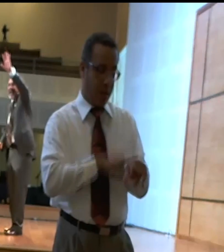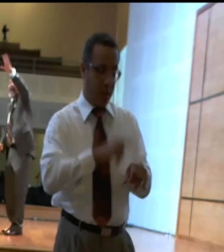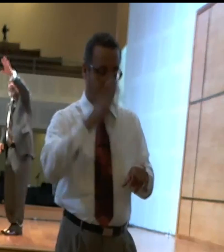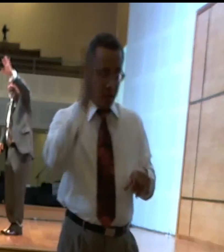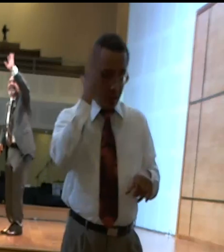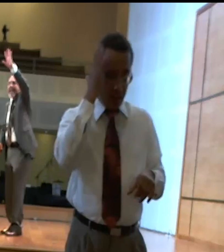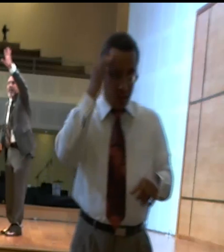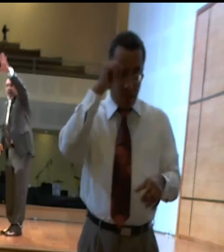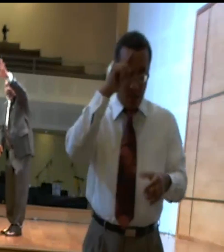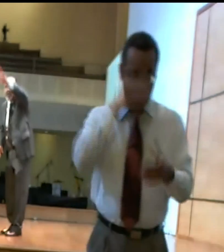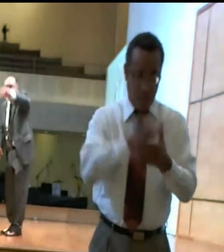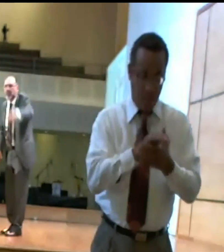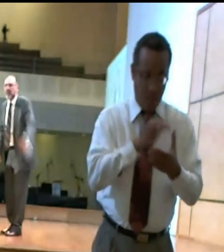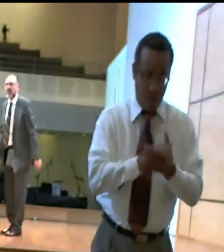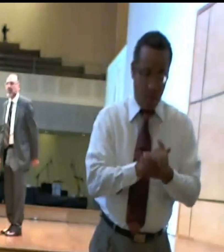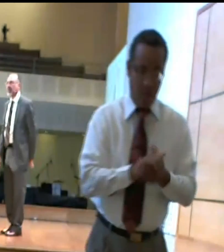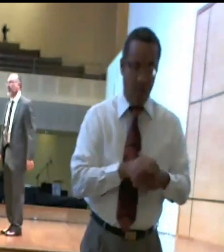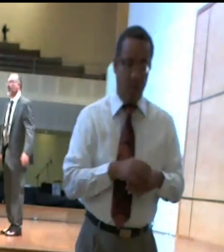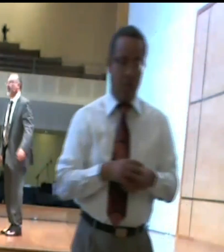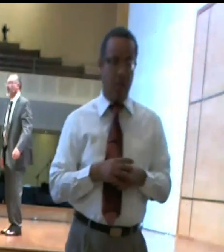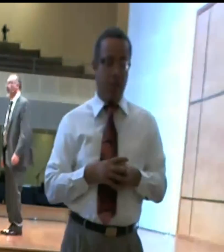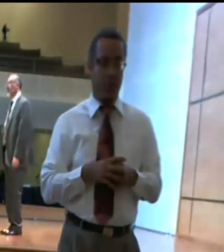lo que él, créeme, él sabe lo que él está haciendo.